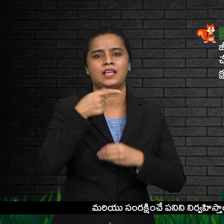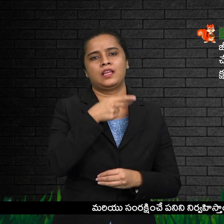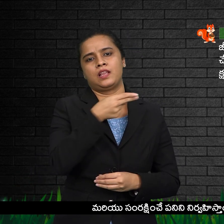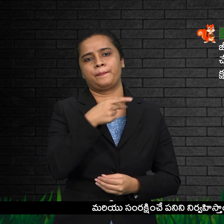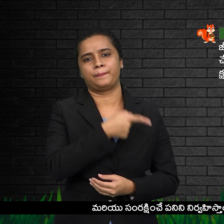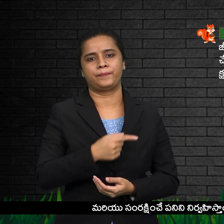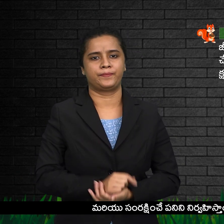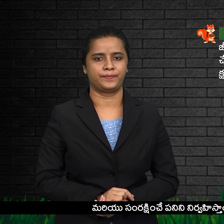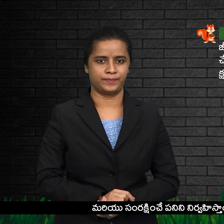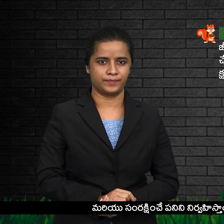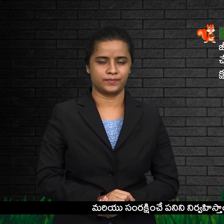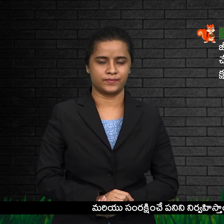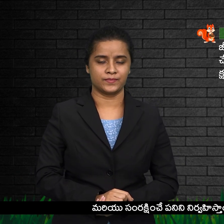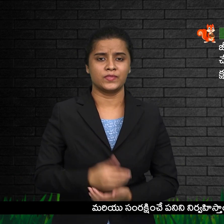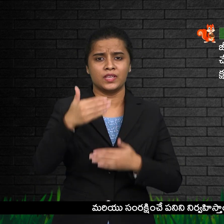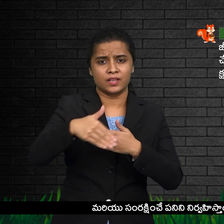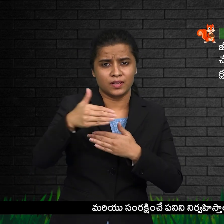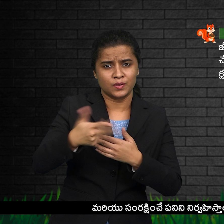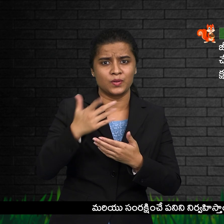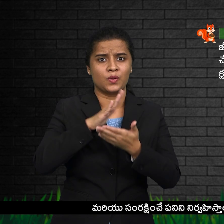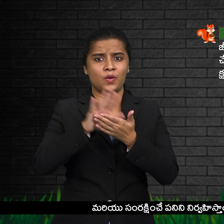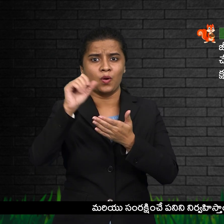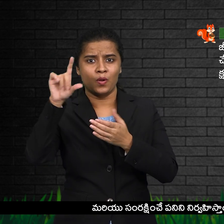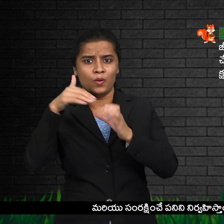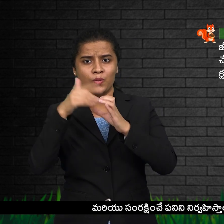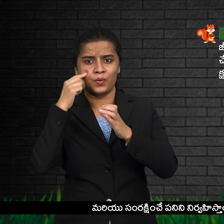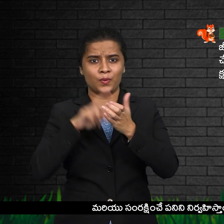స్కావెంజర్లు, డీకంపోజర్లు అంటారు.